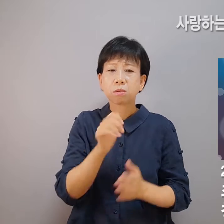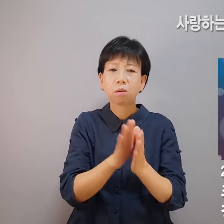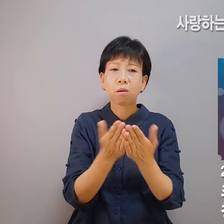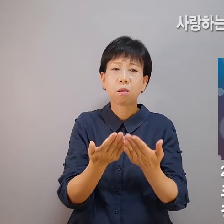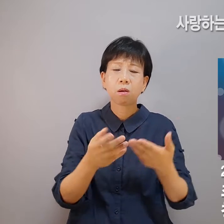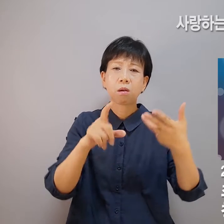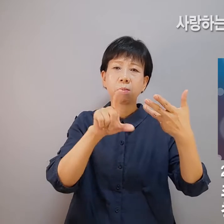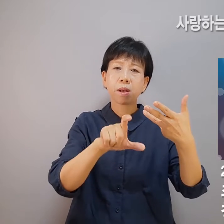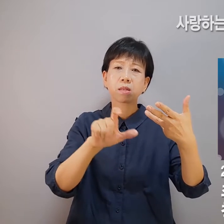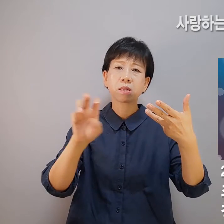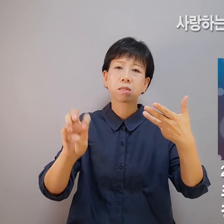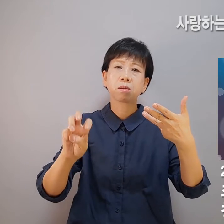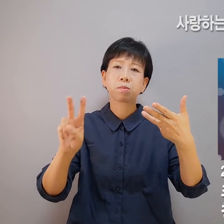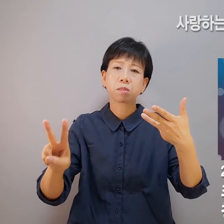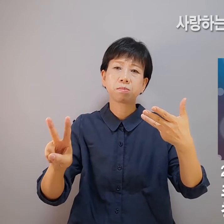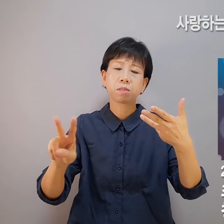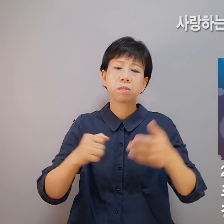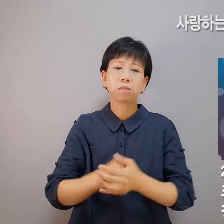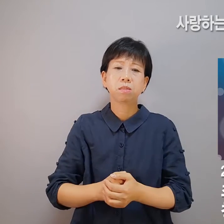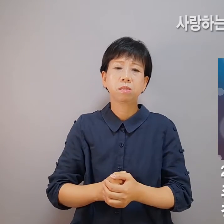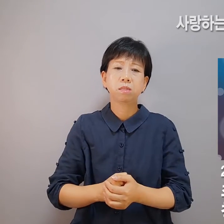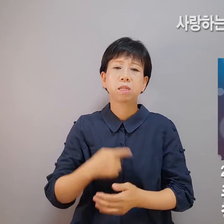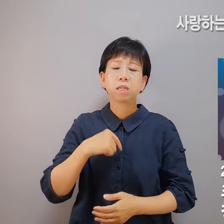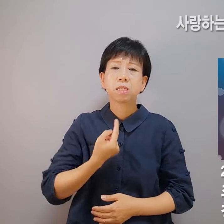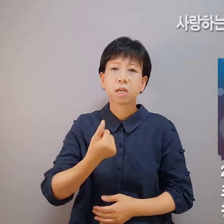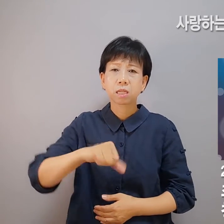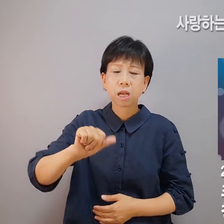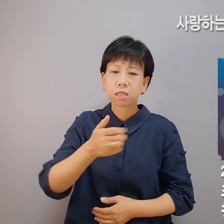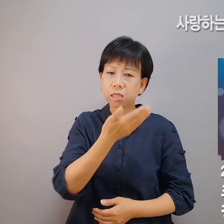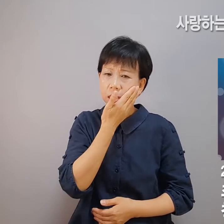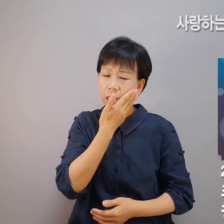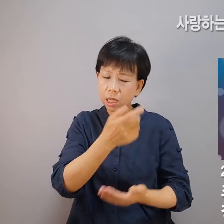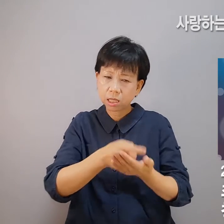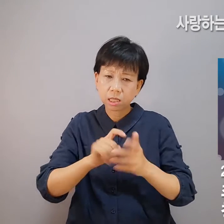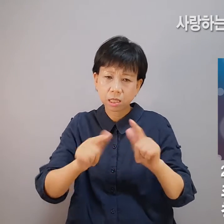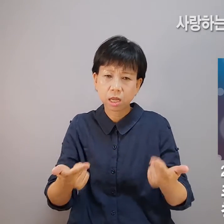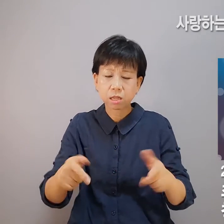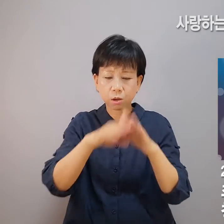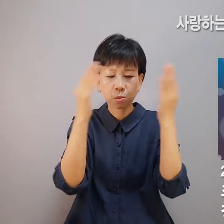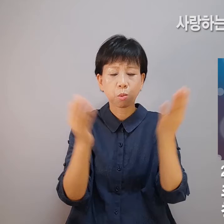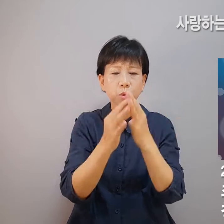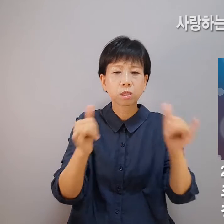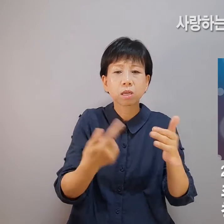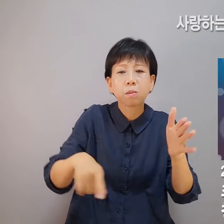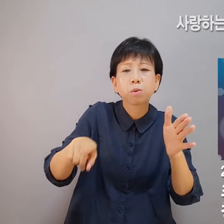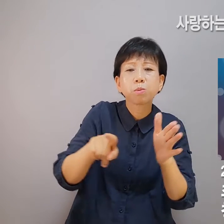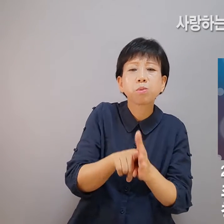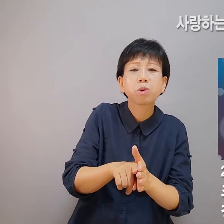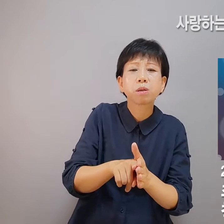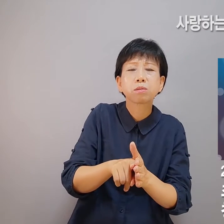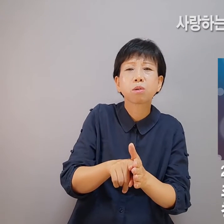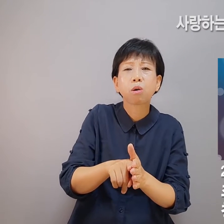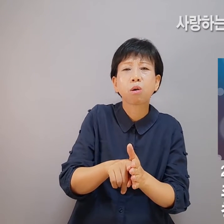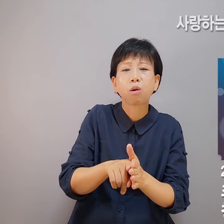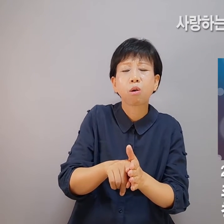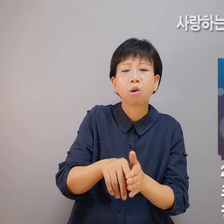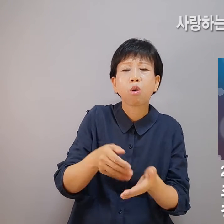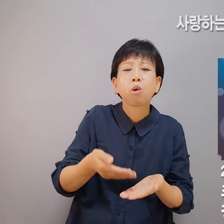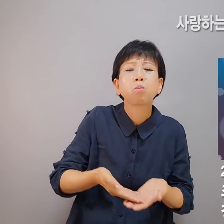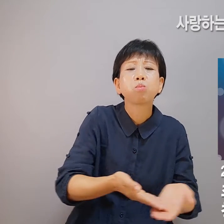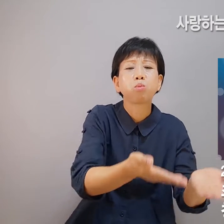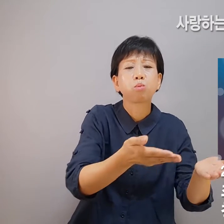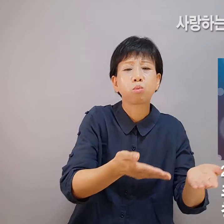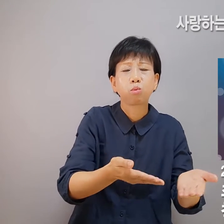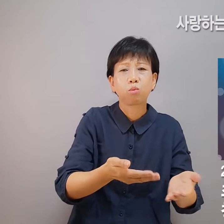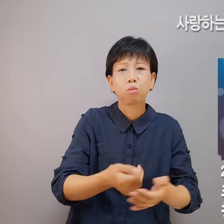같이 읽어주십시오. 자기 아들을 아끼지 아니하시고 우리 모든 사람을 위하여 내주시니가 어찌 그 아들과